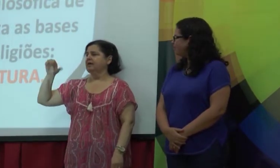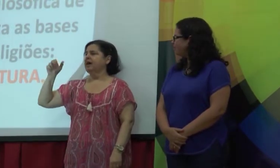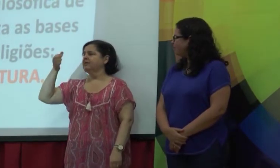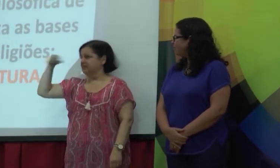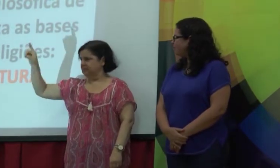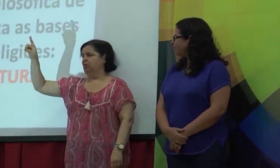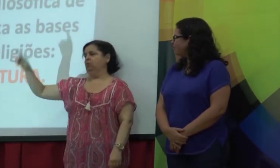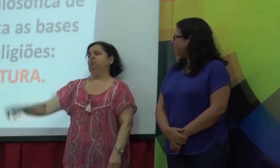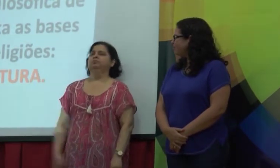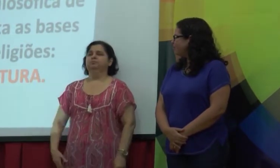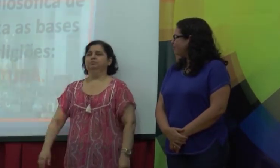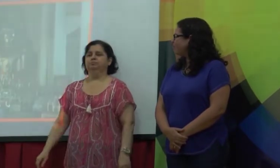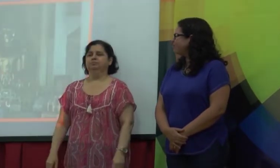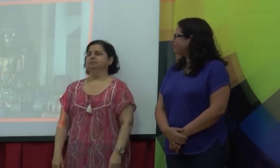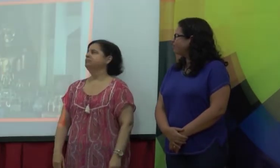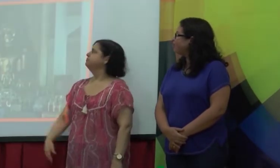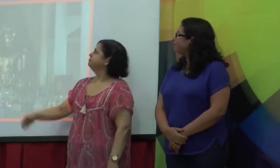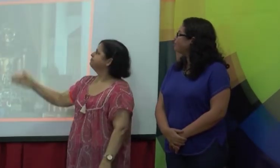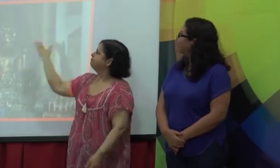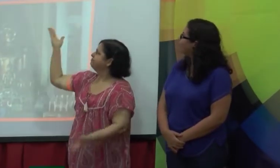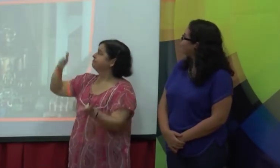futura.